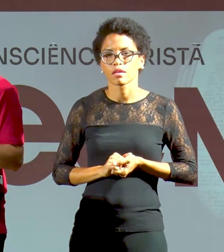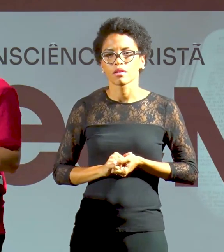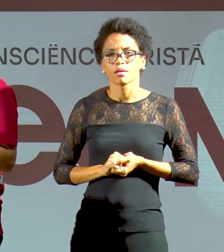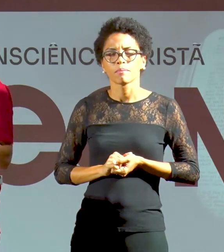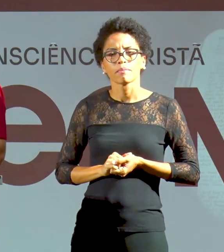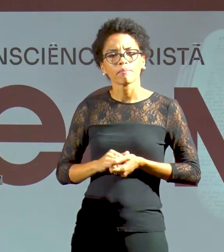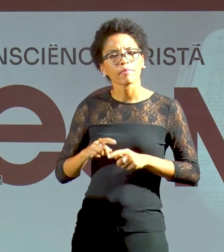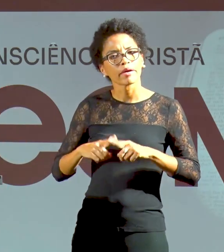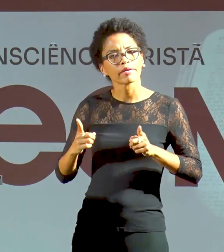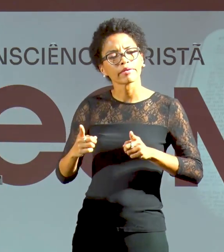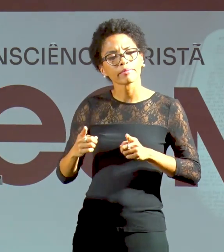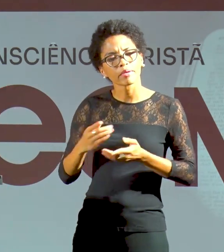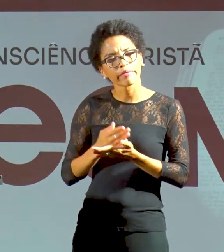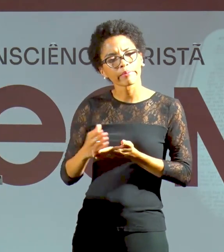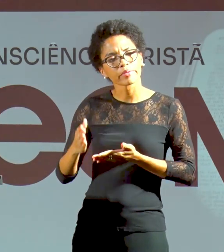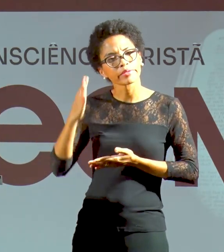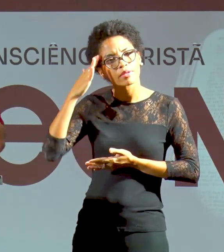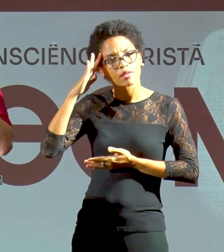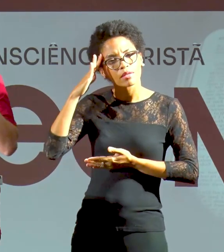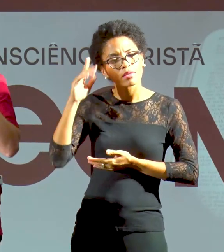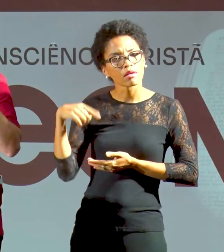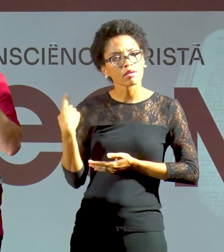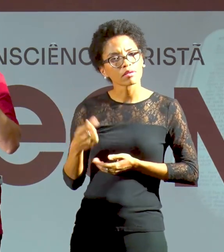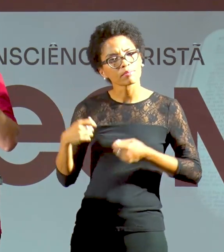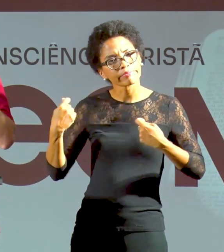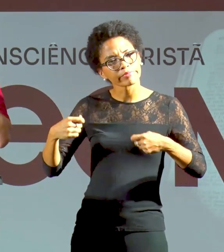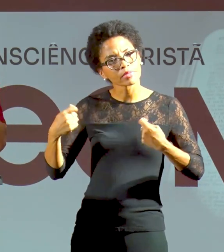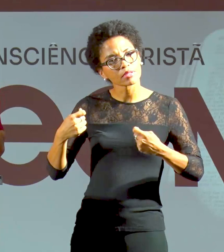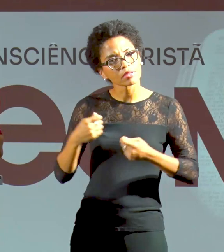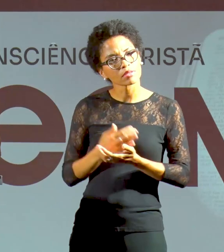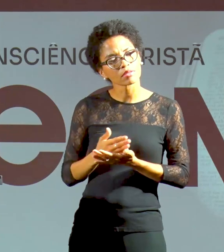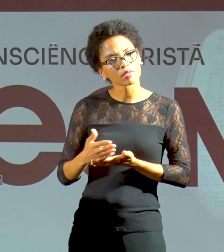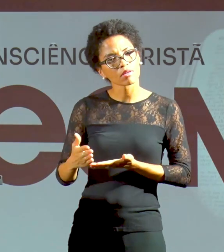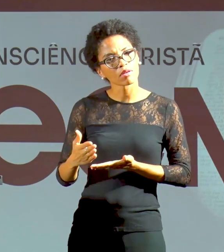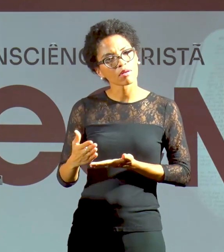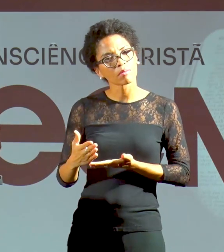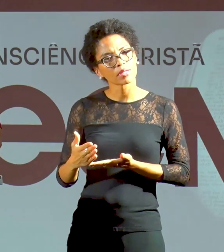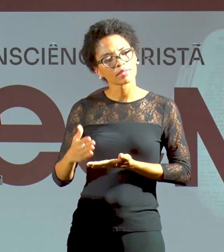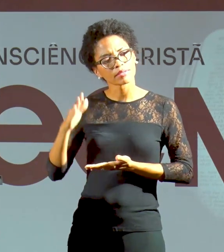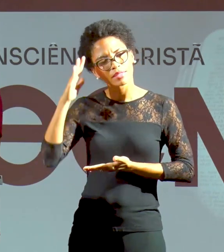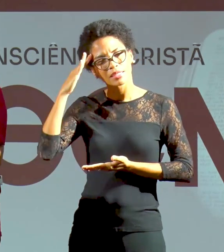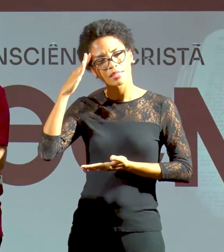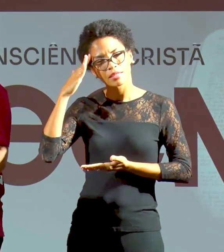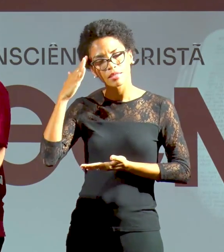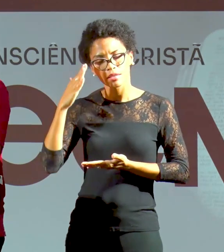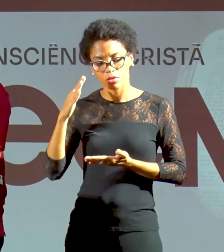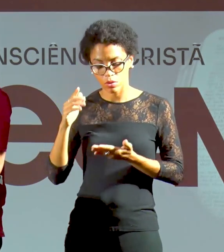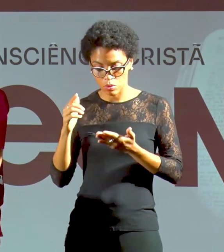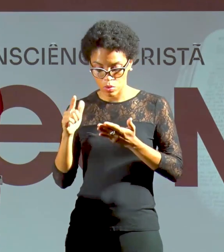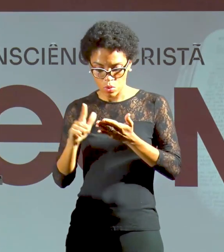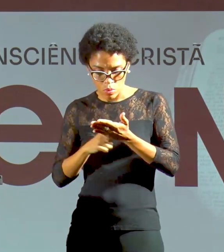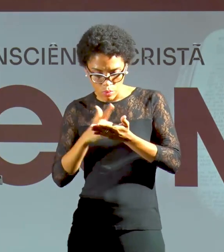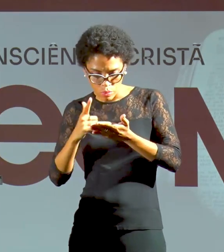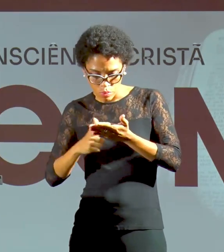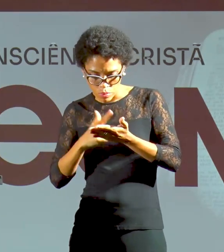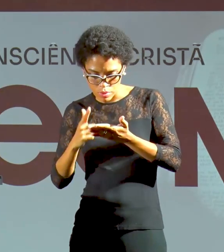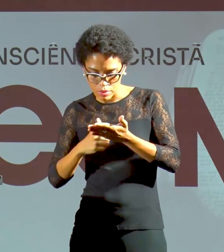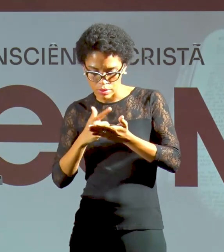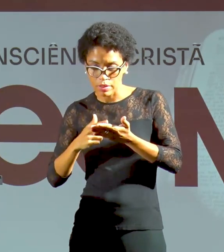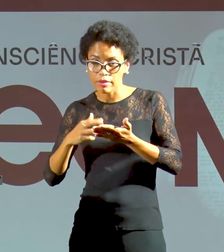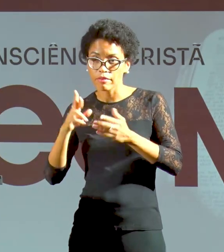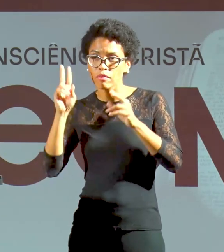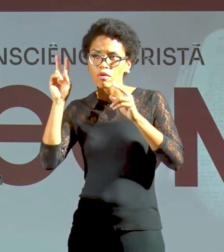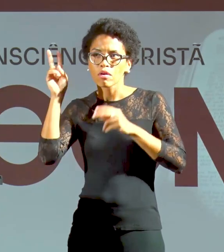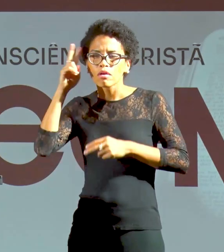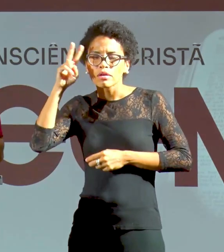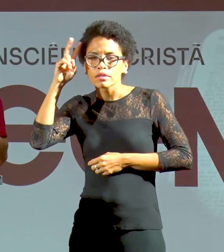partir do entendimento de que o livro se passa a história de Rute se passa